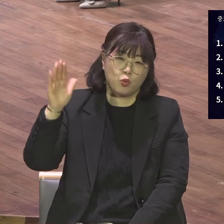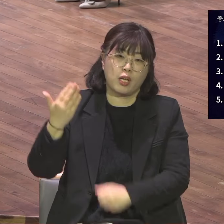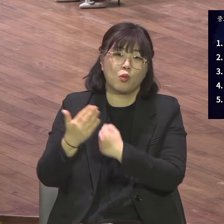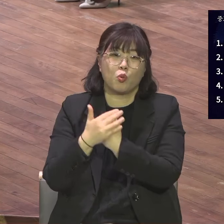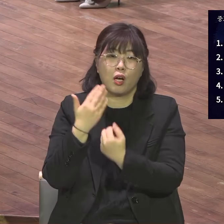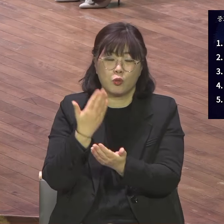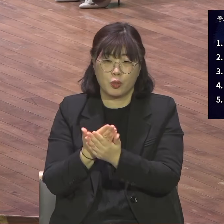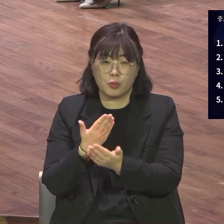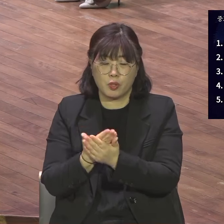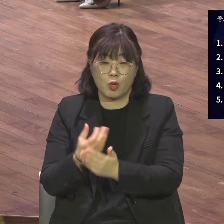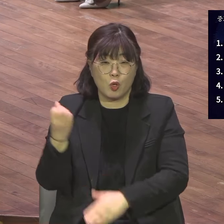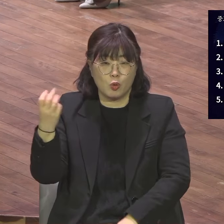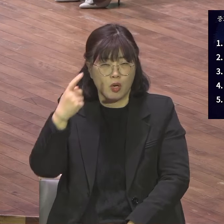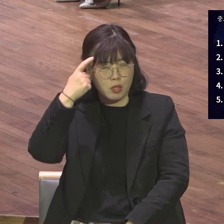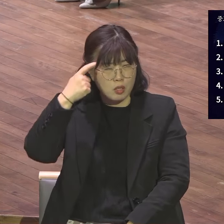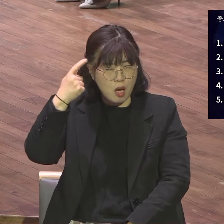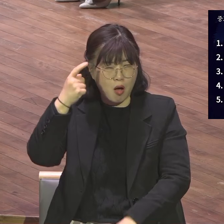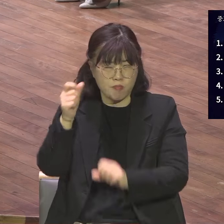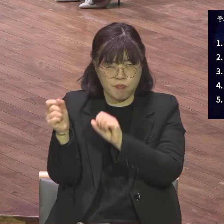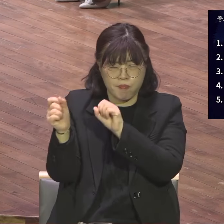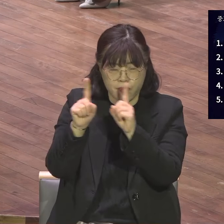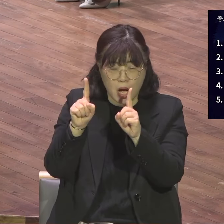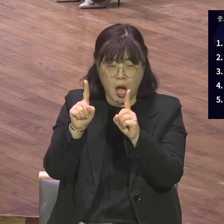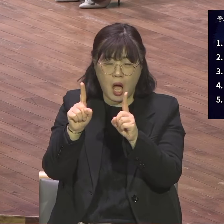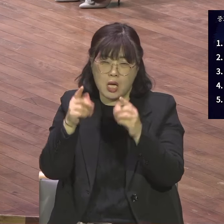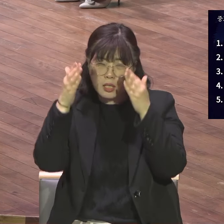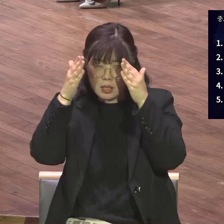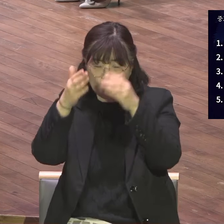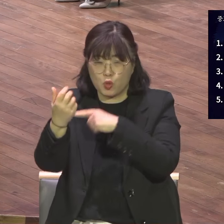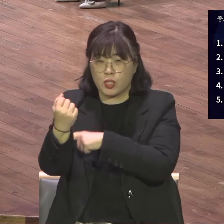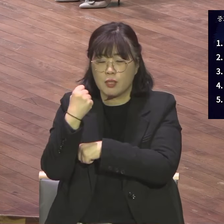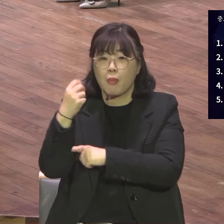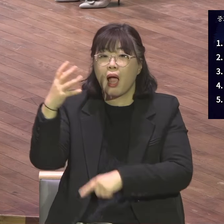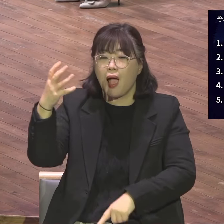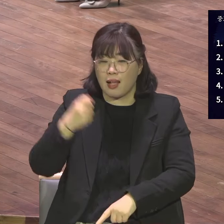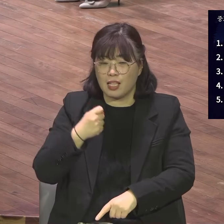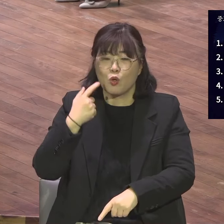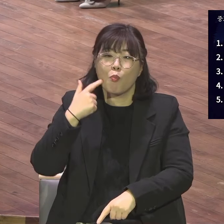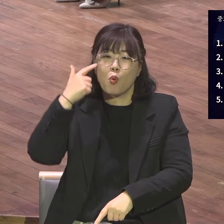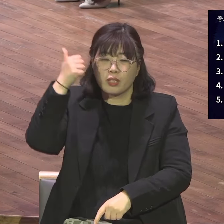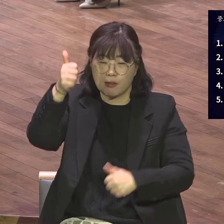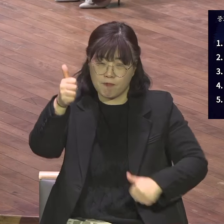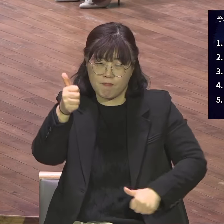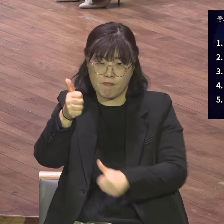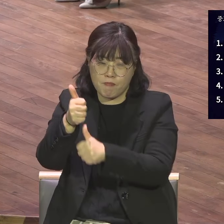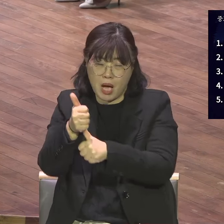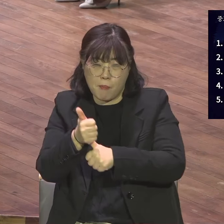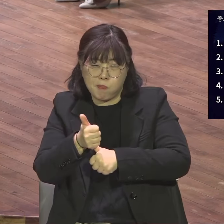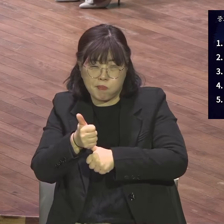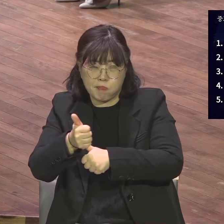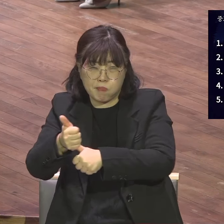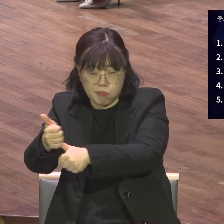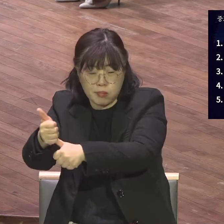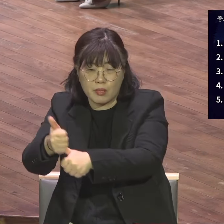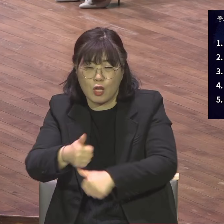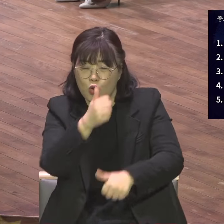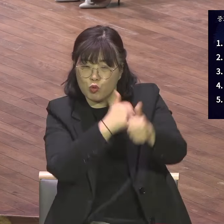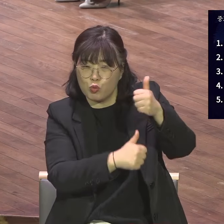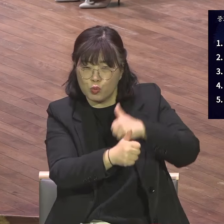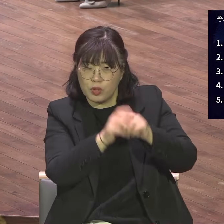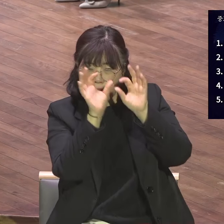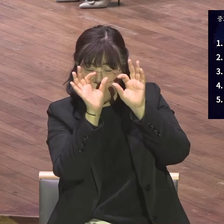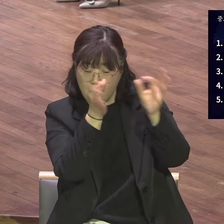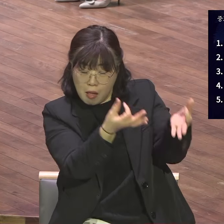지각력 영적 집중력을 가지고 하나님의 손에 붙잡혀 목회자의 자존심 후대의 모델 237 살리